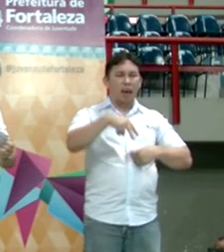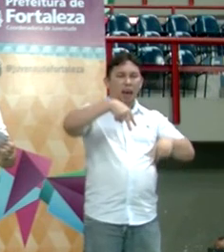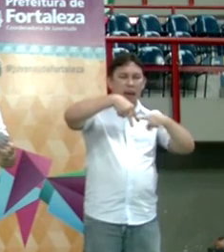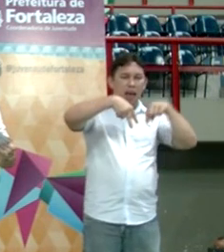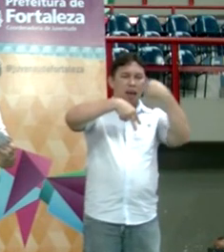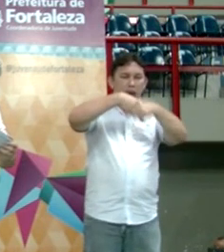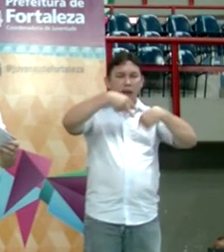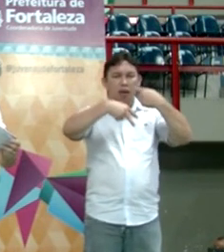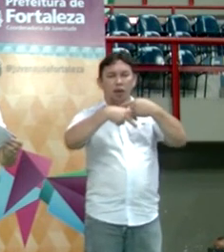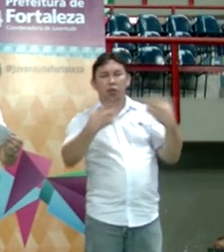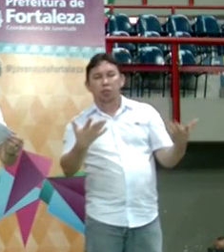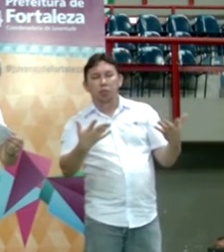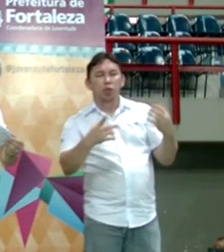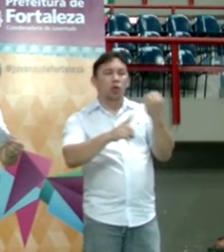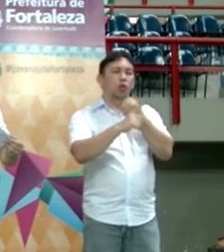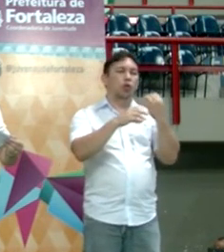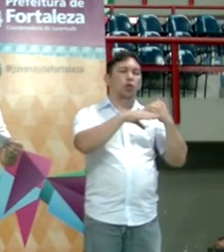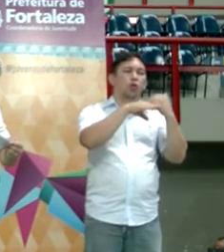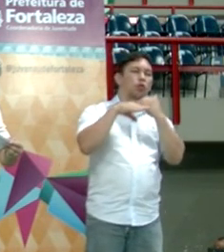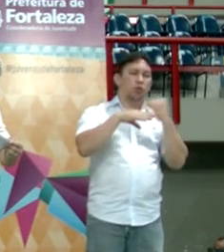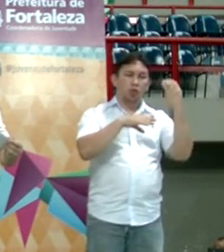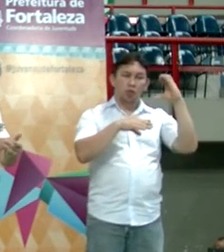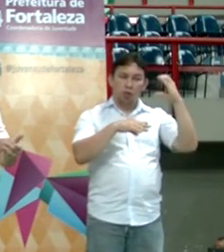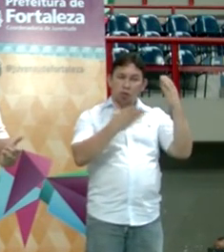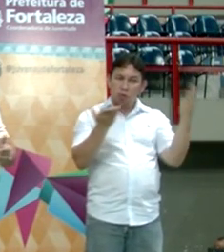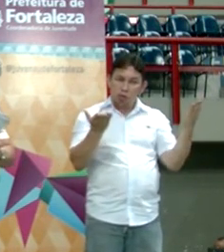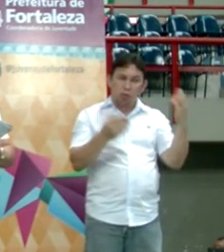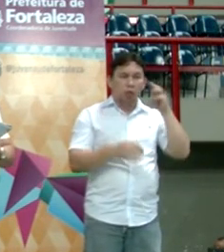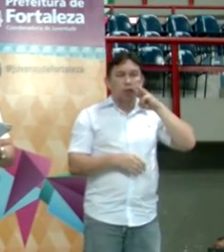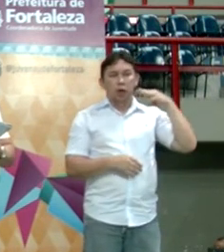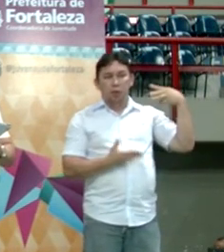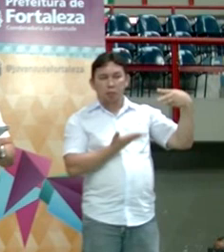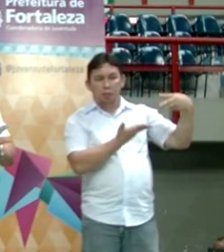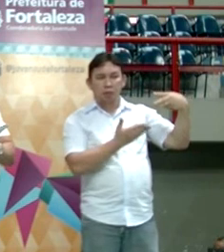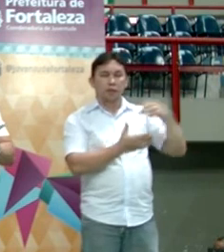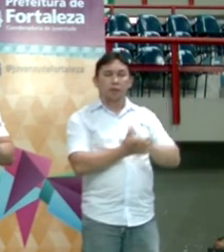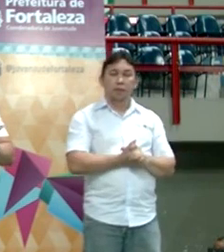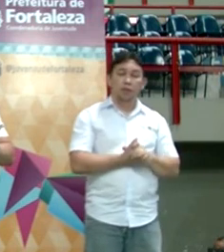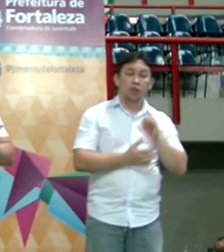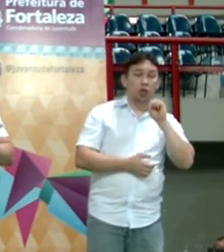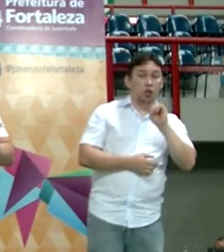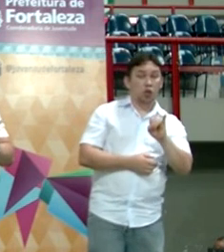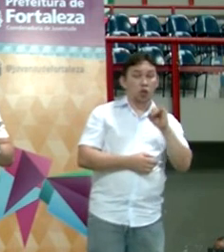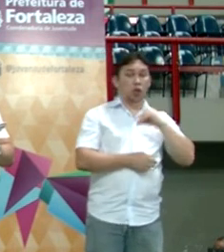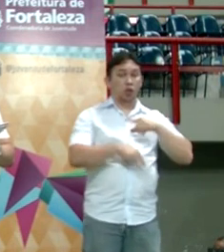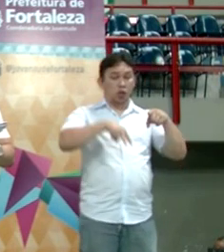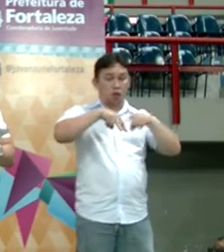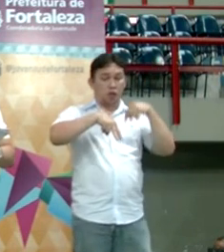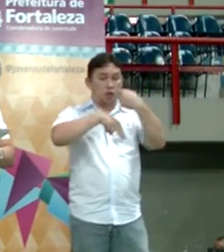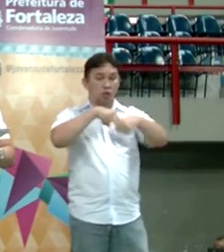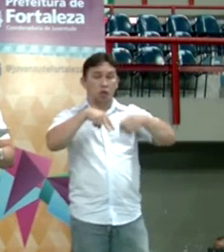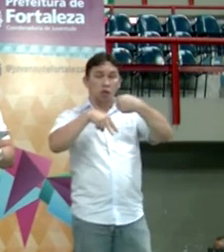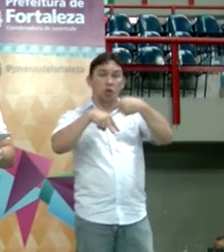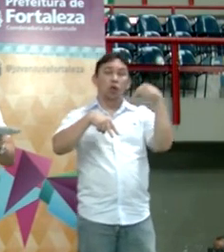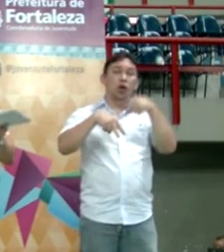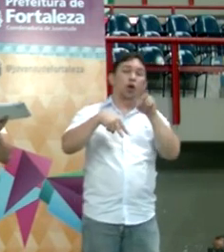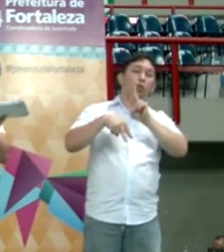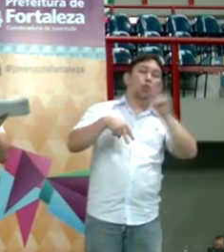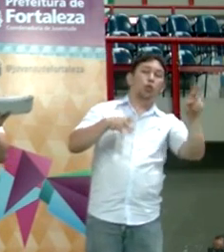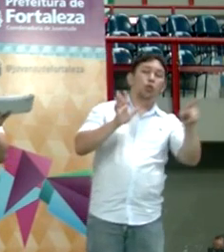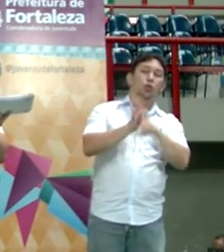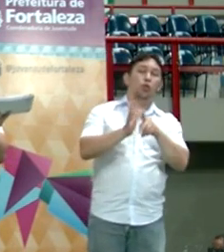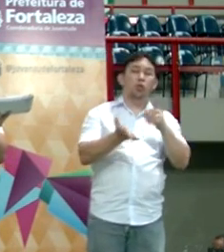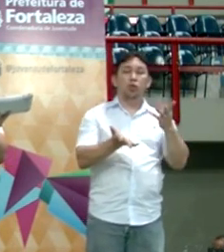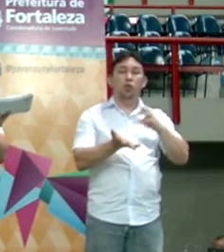anarquismo ou é socialismo científico? Socialismo científico, né, Marx? Se fosse anarquismo, como era o nome